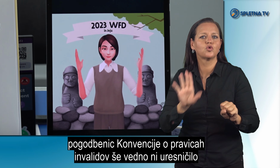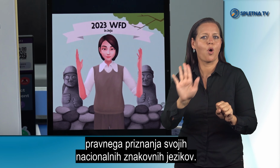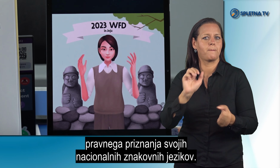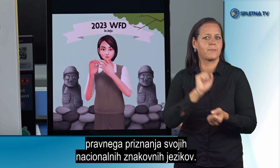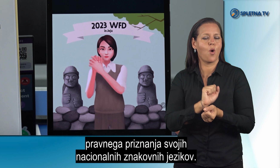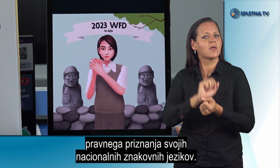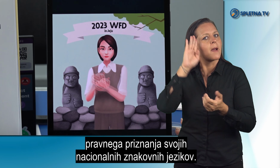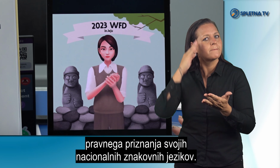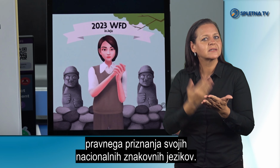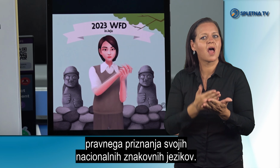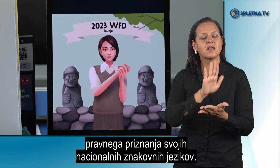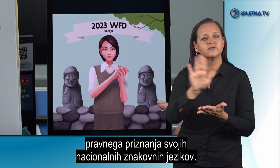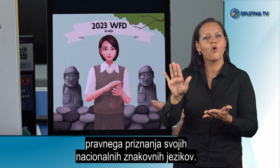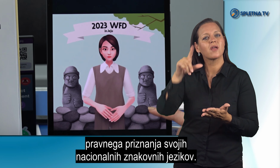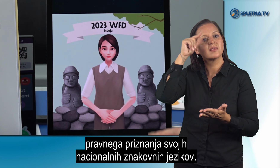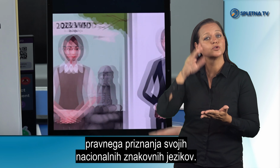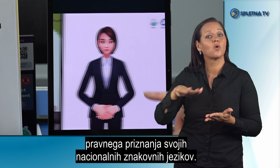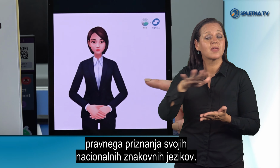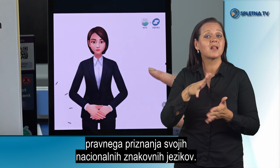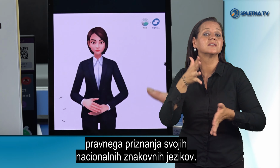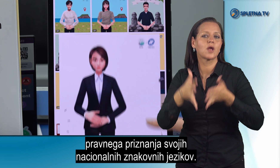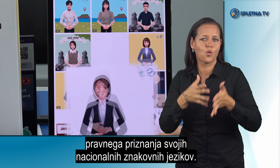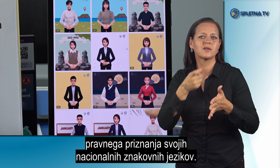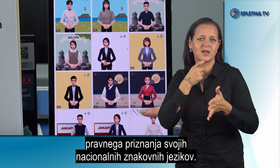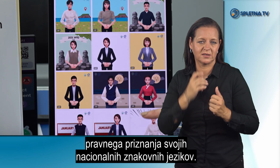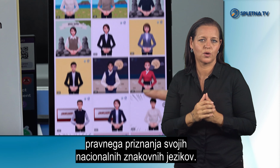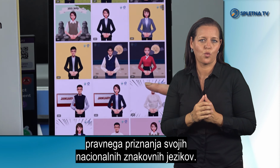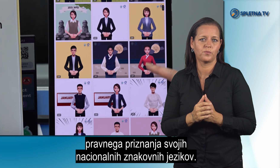svojih nacionalnih znakovnih jezikov.